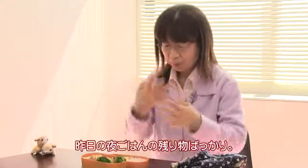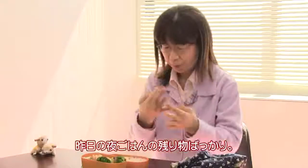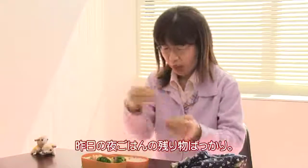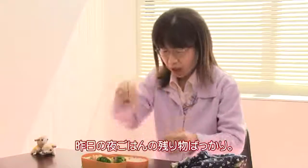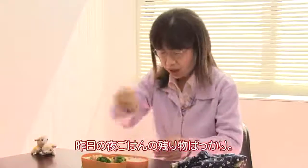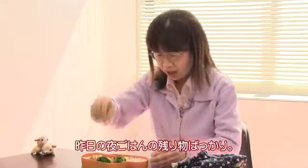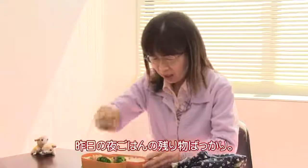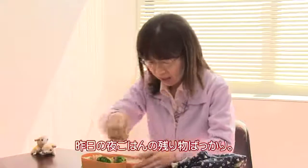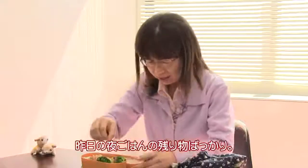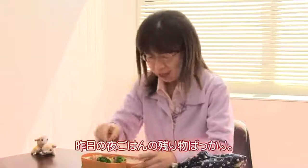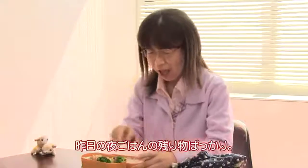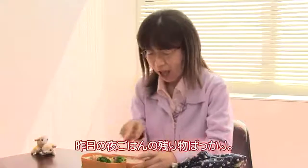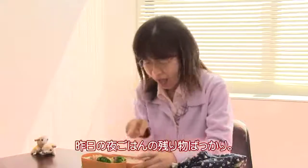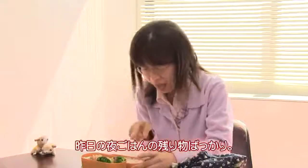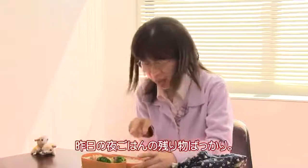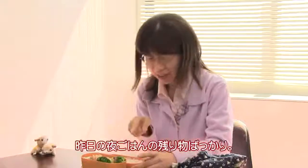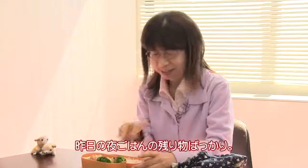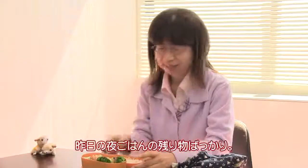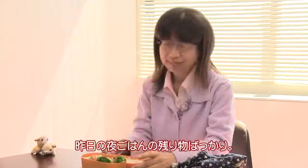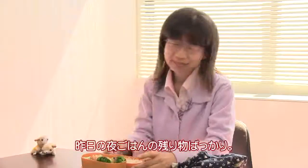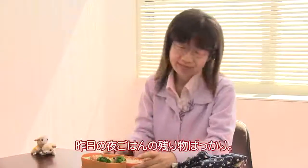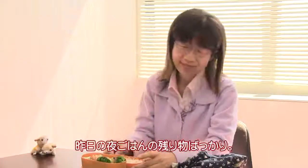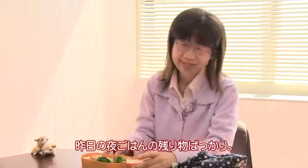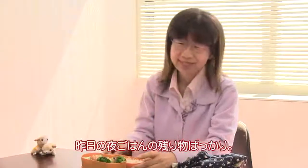昨日の晩御飯 no 残り物ば狩り